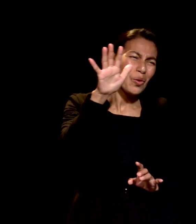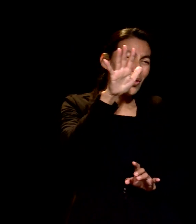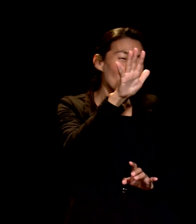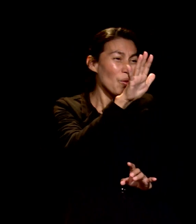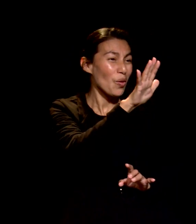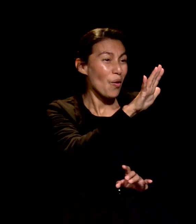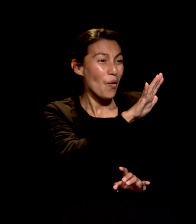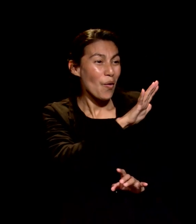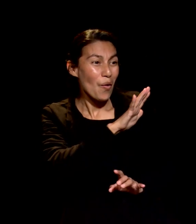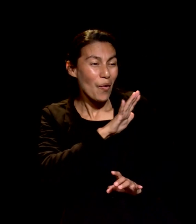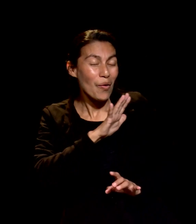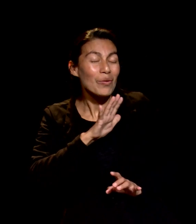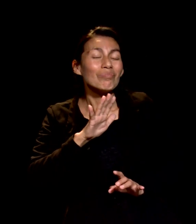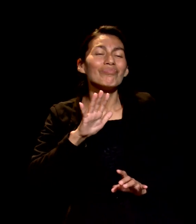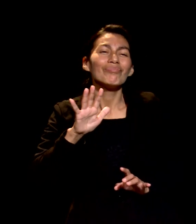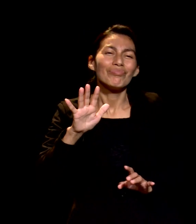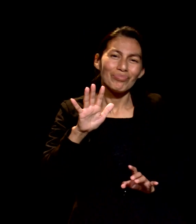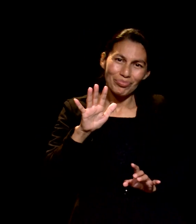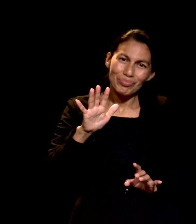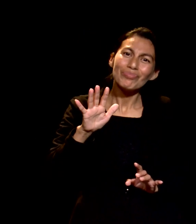sepas